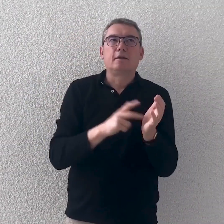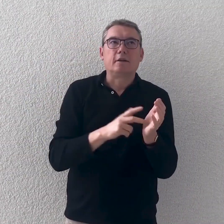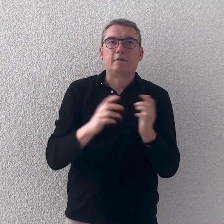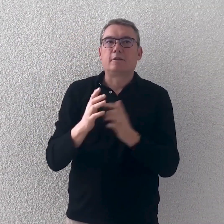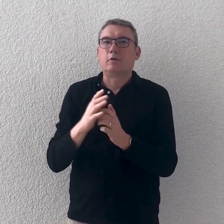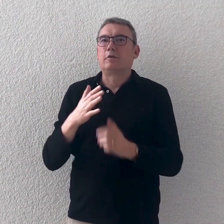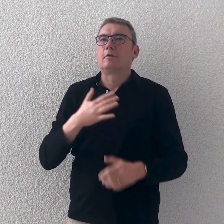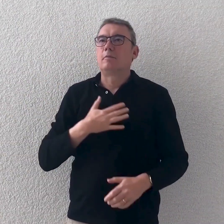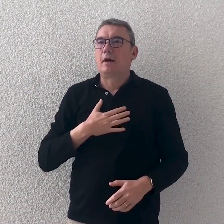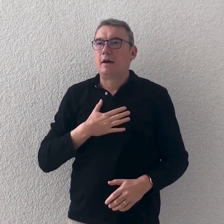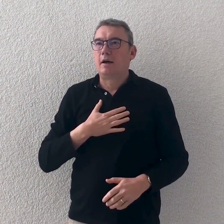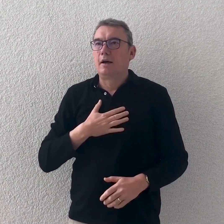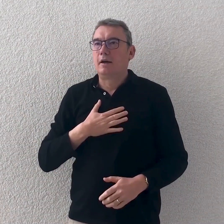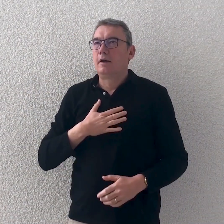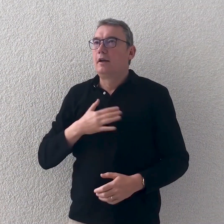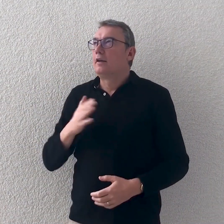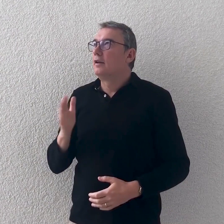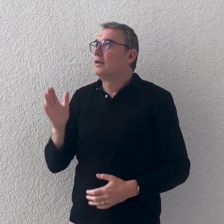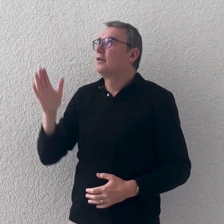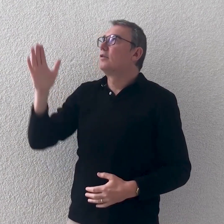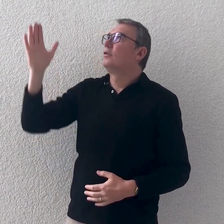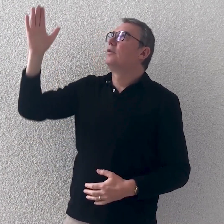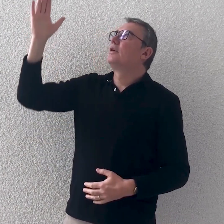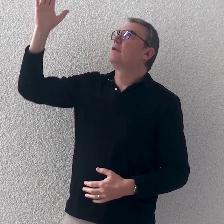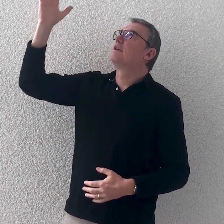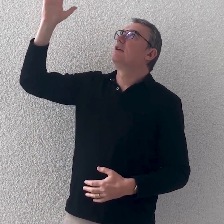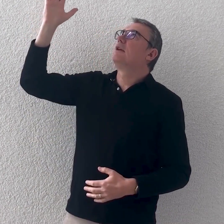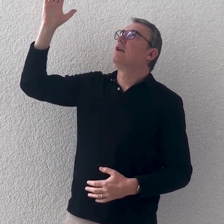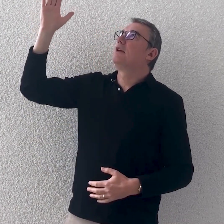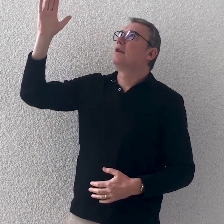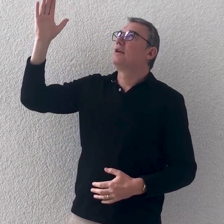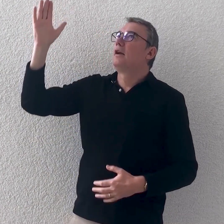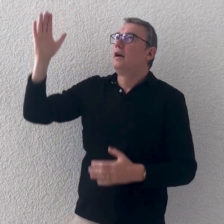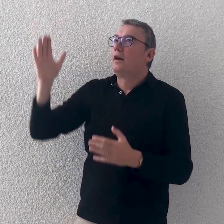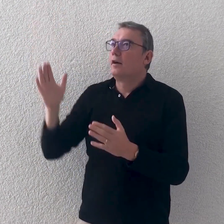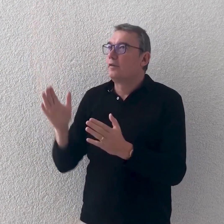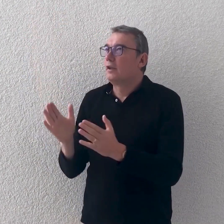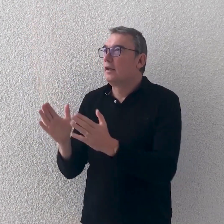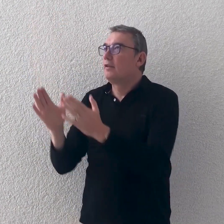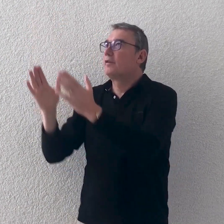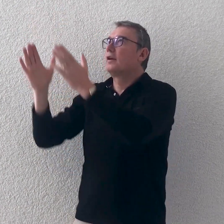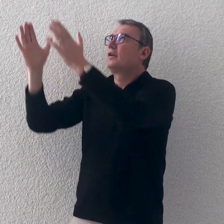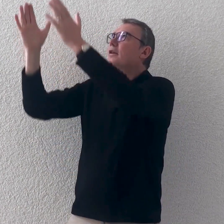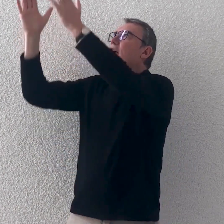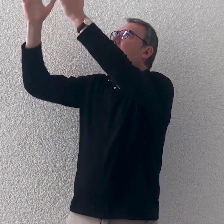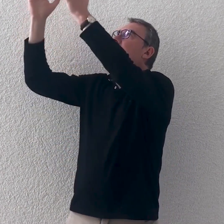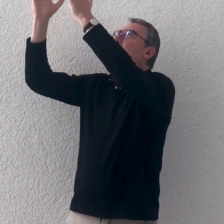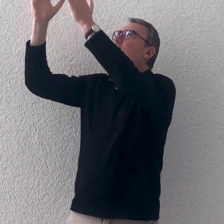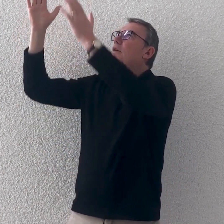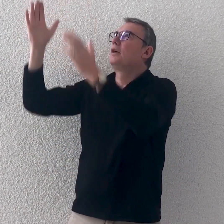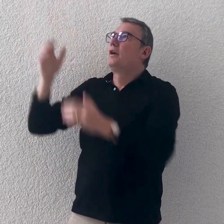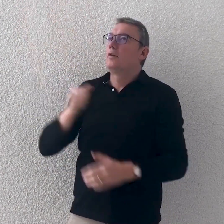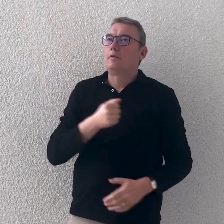Christus meine Zuversicht. Auf dich vertrau ich und fürcht